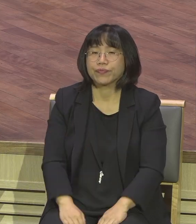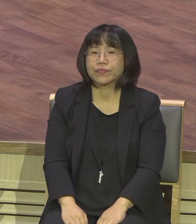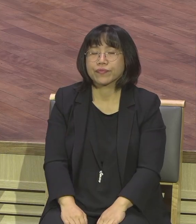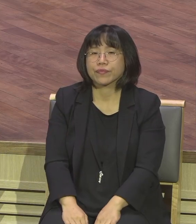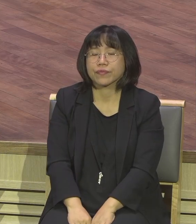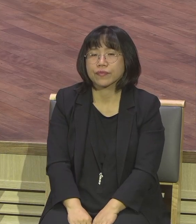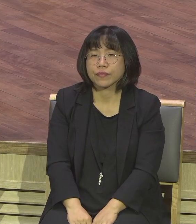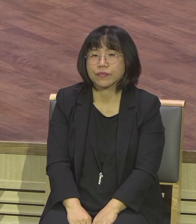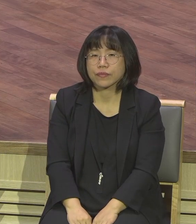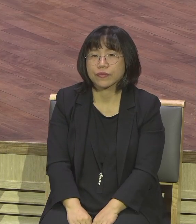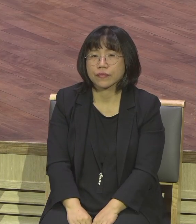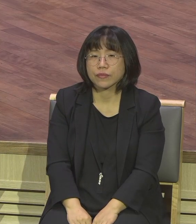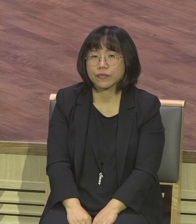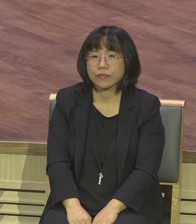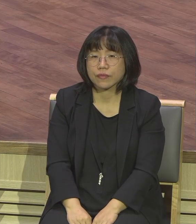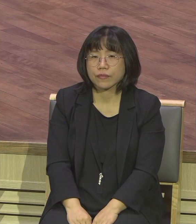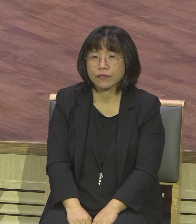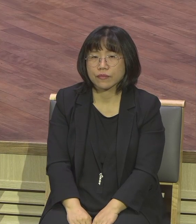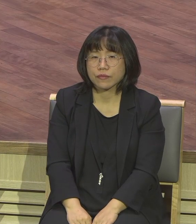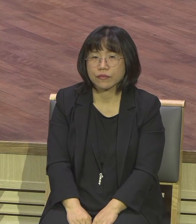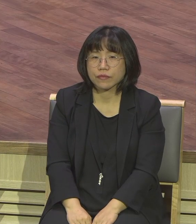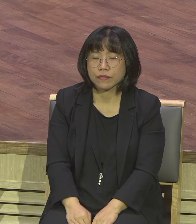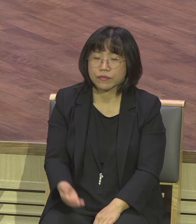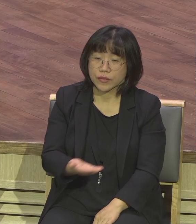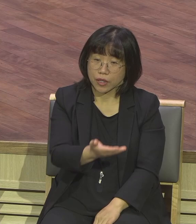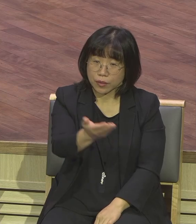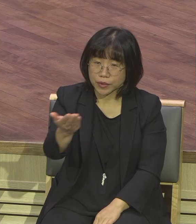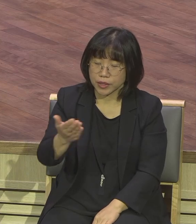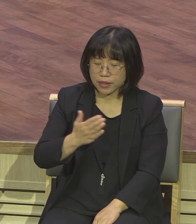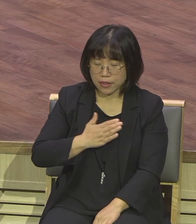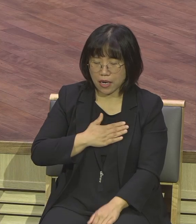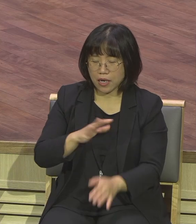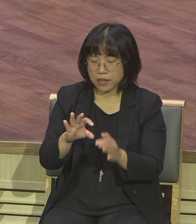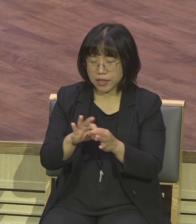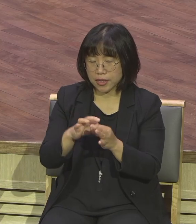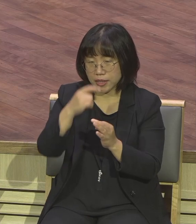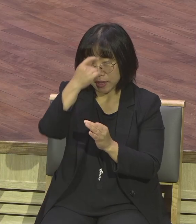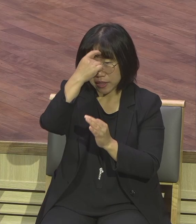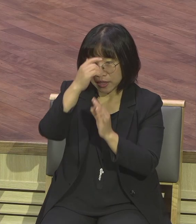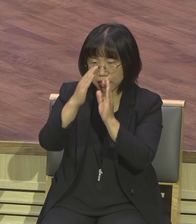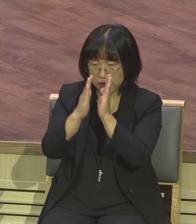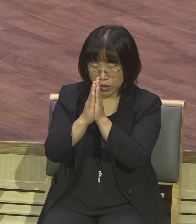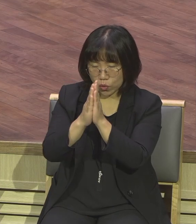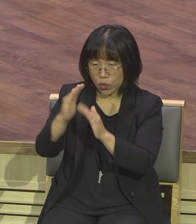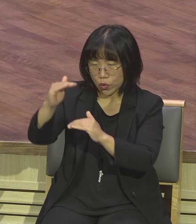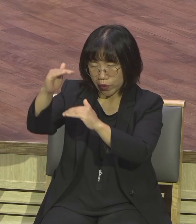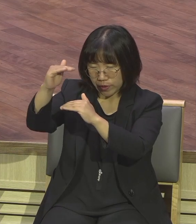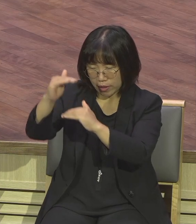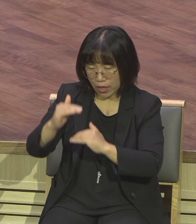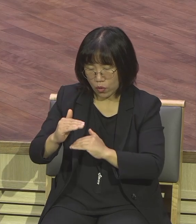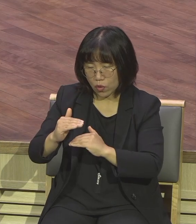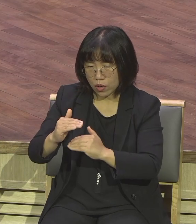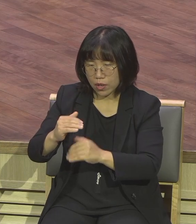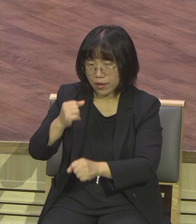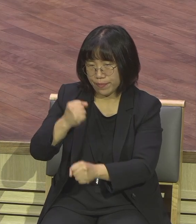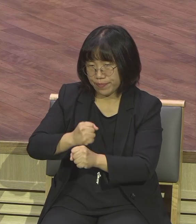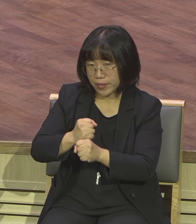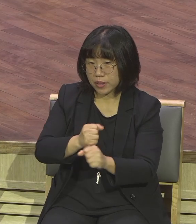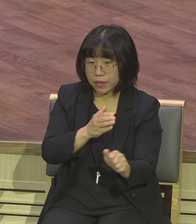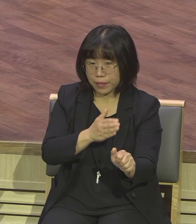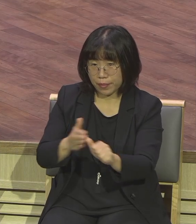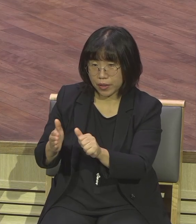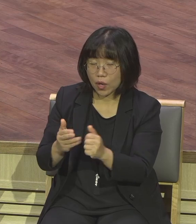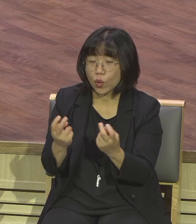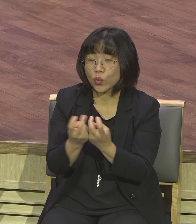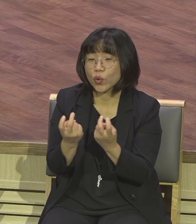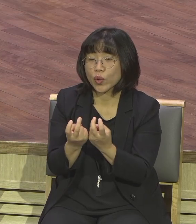그러세요. 여러분이 나의 기도 콘텐츠를 만드세요. 나의 기도. 나의 기도